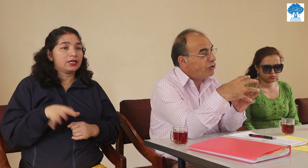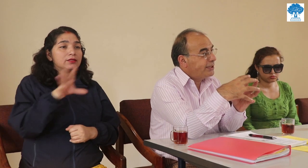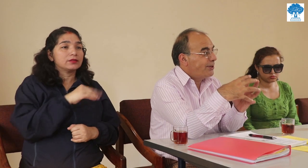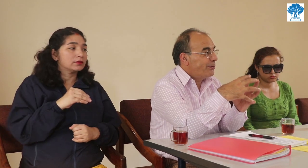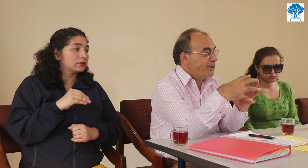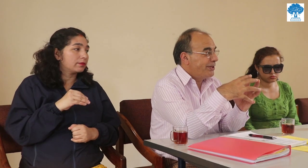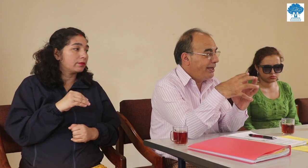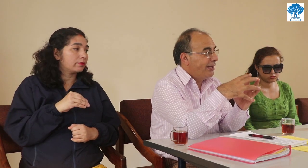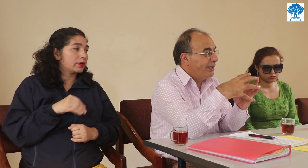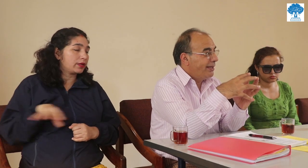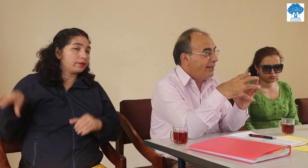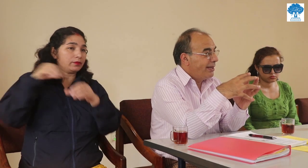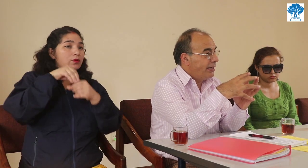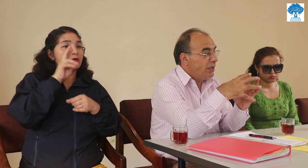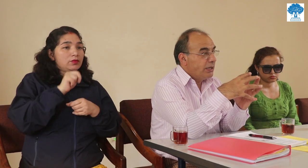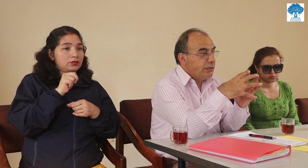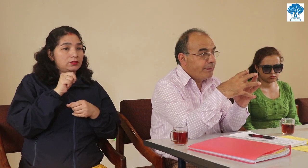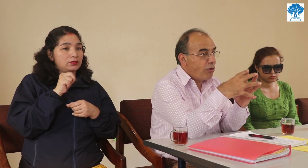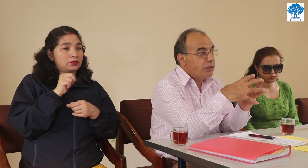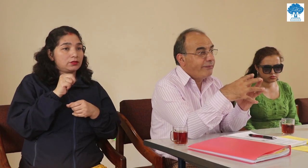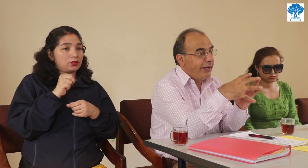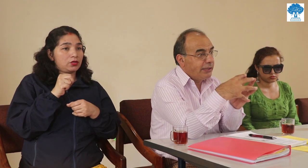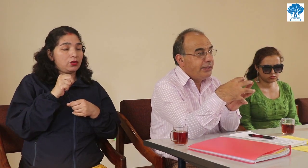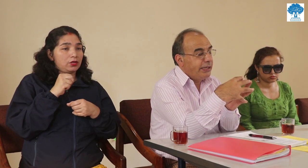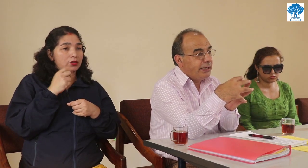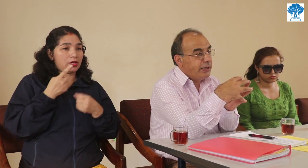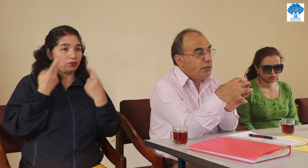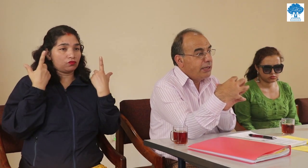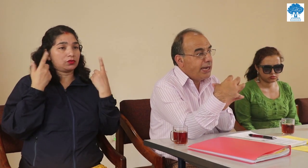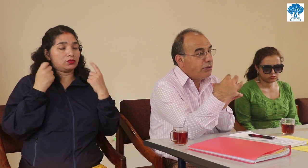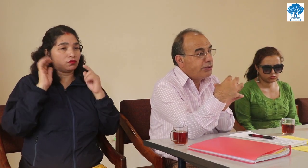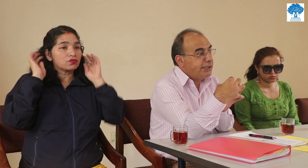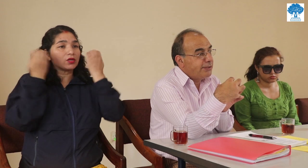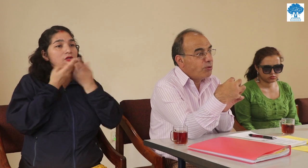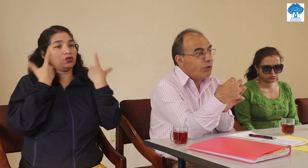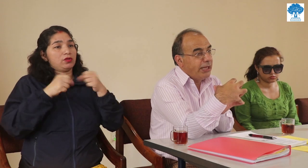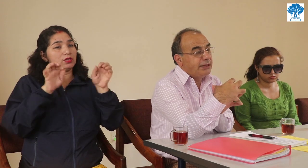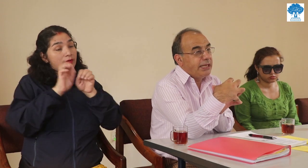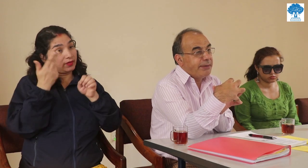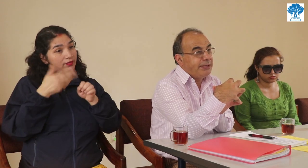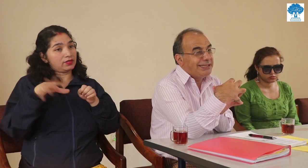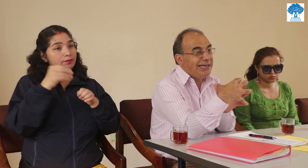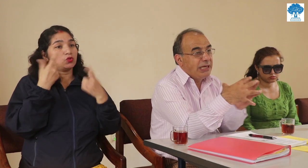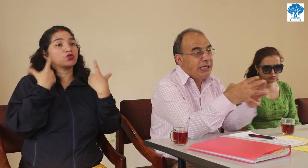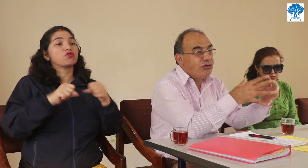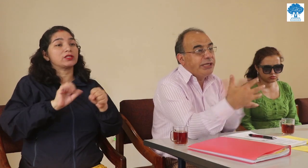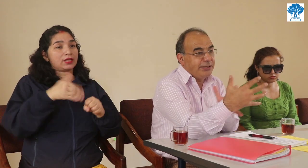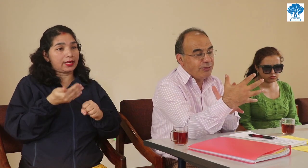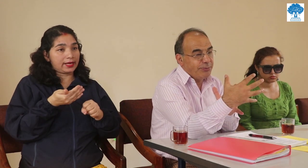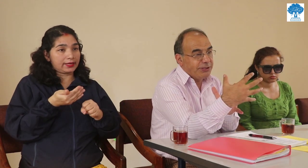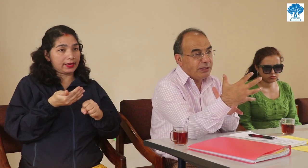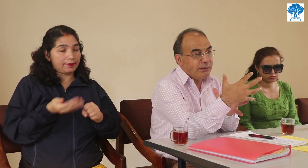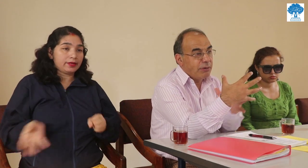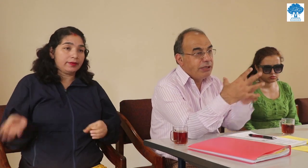सबैलाई इन्ट्रिगेसन गर्नुपर्छ है होइन. रिप्रोडक्टिभ हेल्थदेखि लिएर एडोलेसेन्टसम्मको हेल्थलाई हामीले चाहिँ